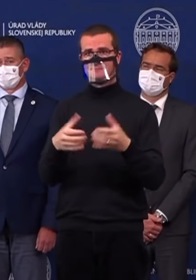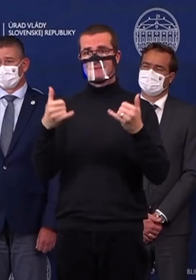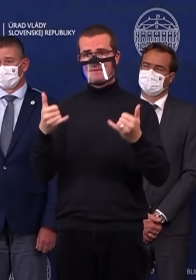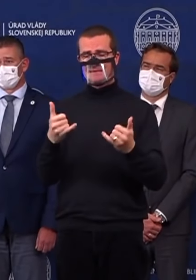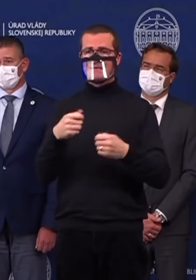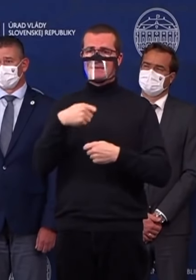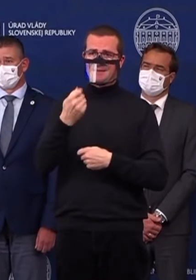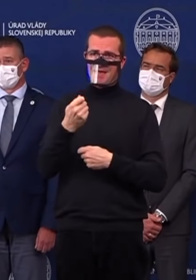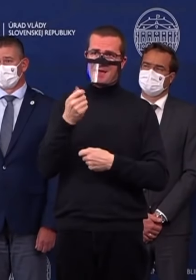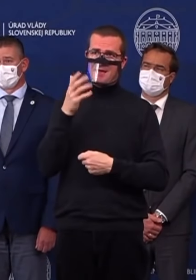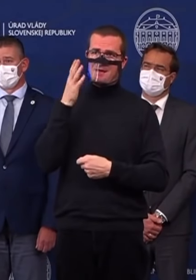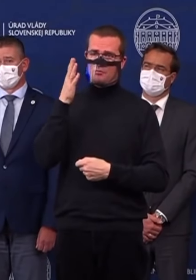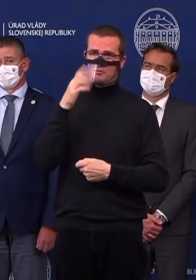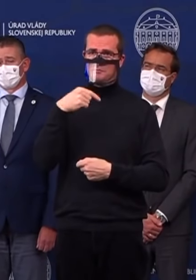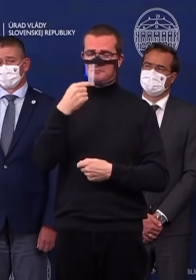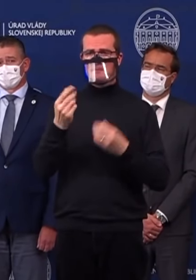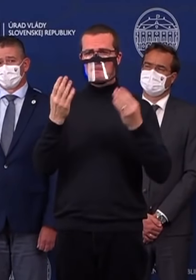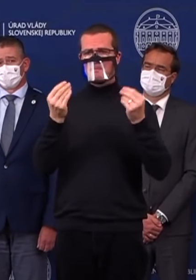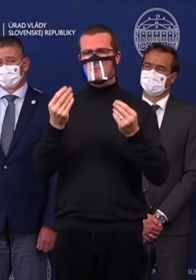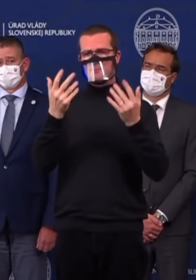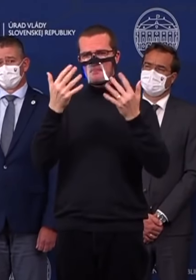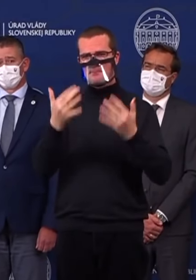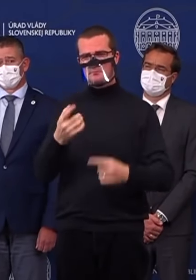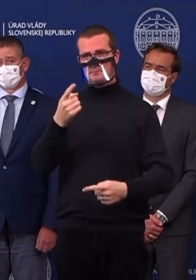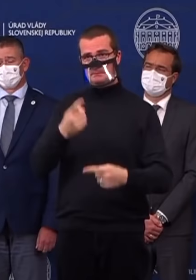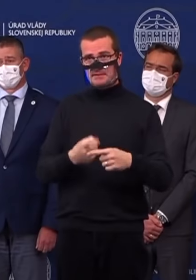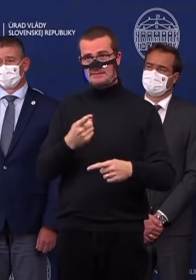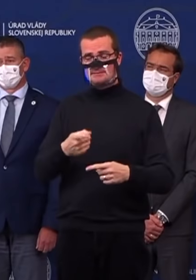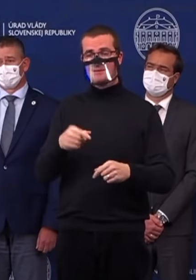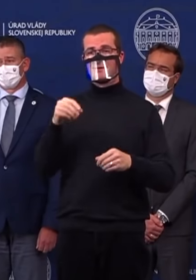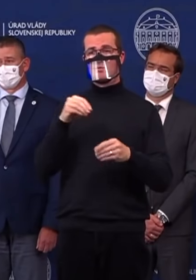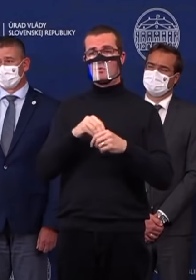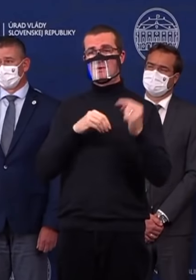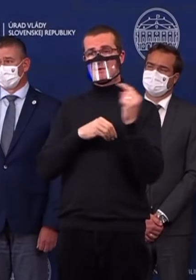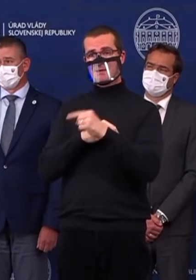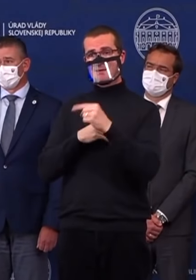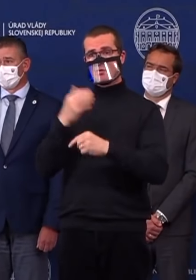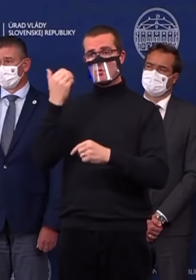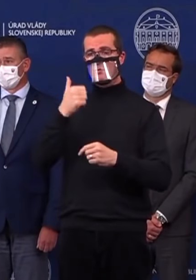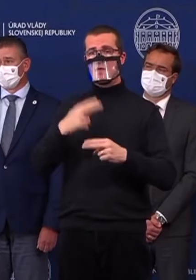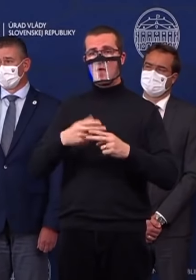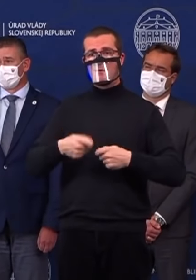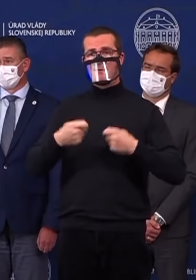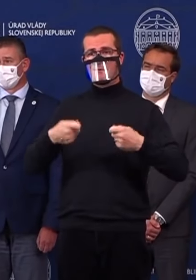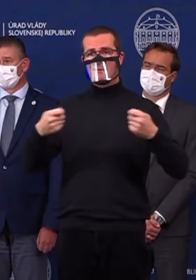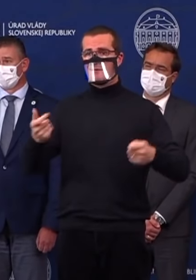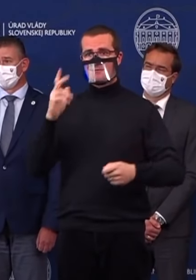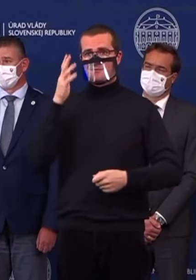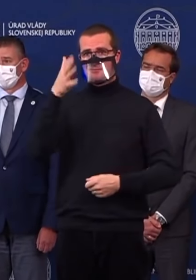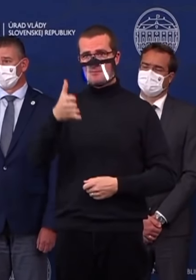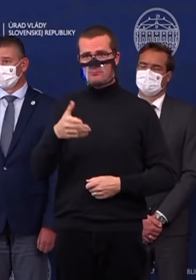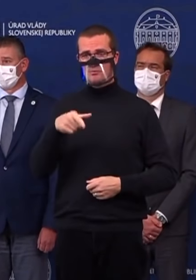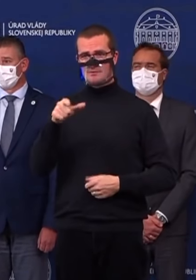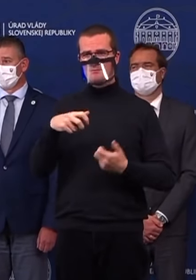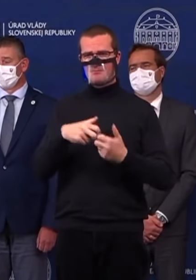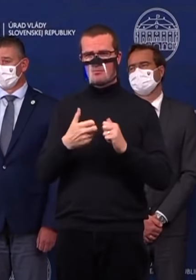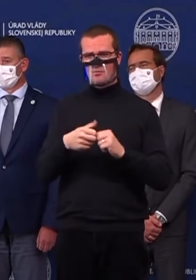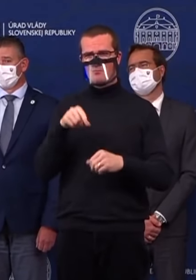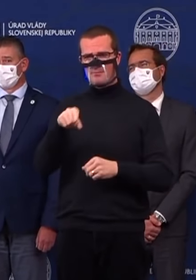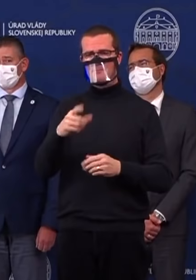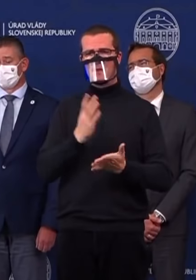možné predpokladať, a to už môžu matematici vypočítať presne, že tým, že títo ľudia nenakazia ďalších ľudí, čo práve ten problém by